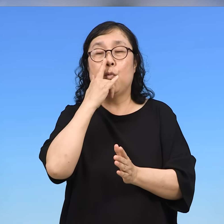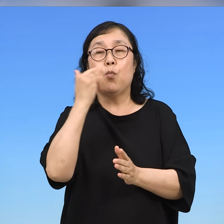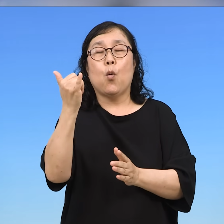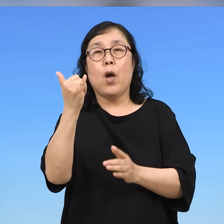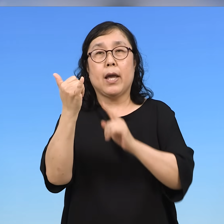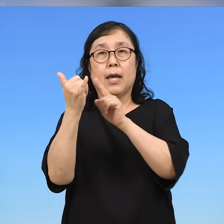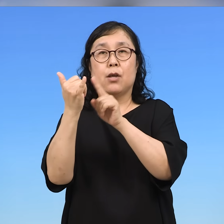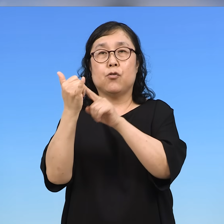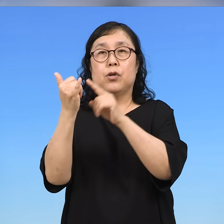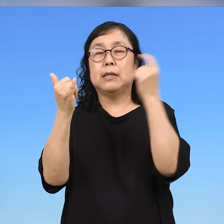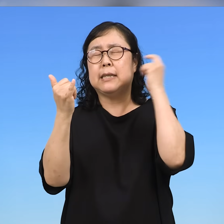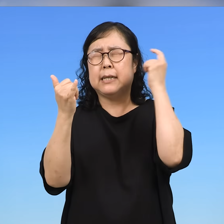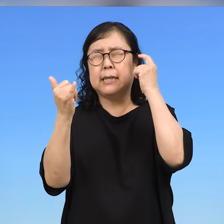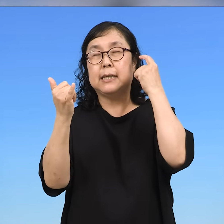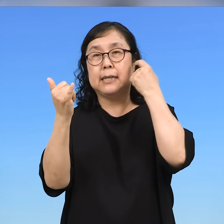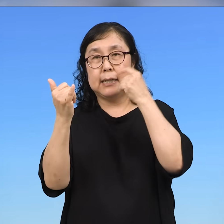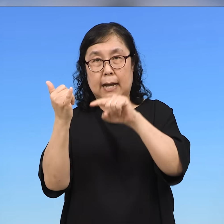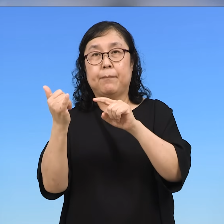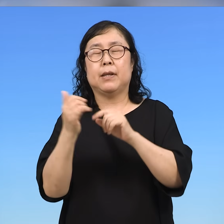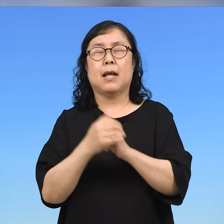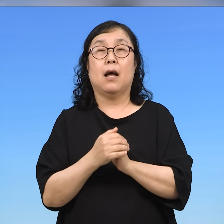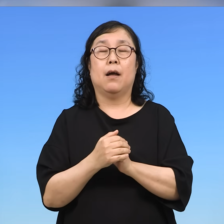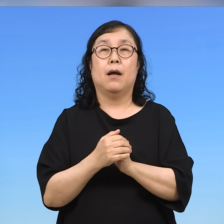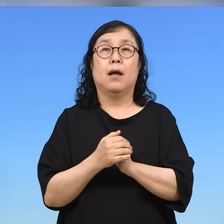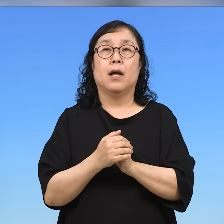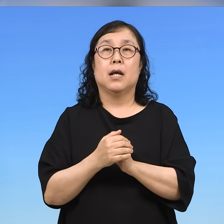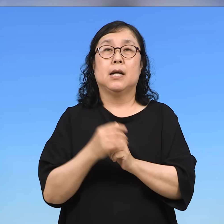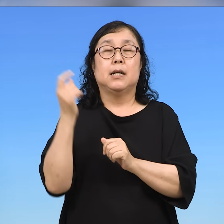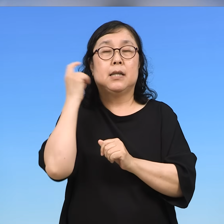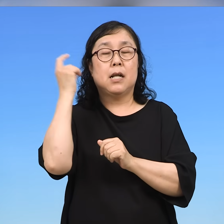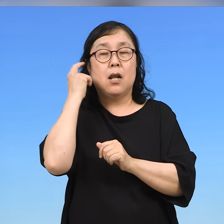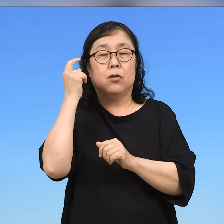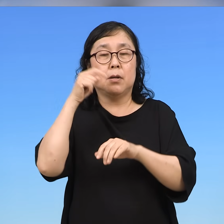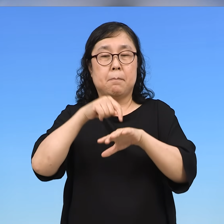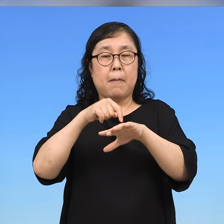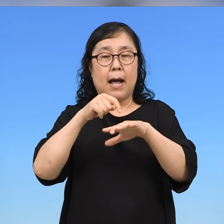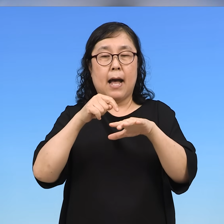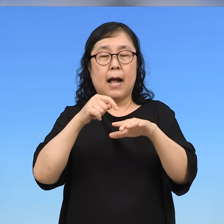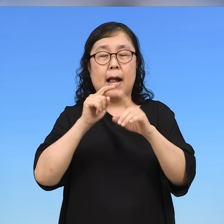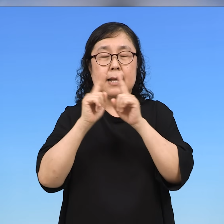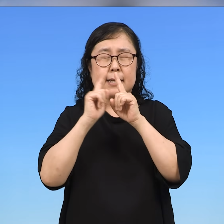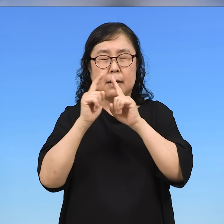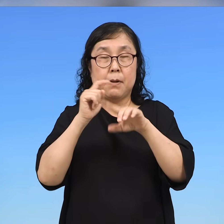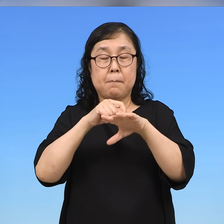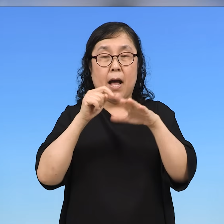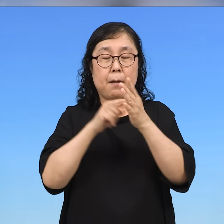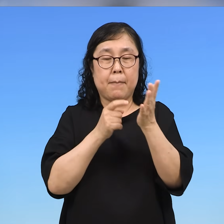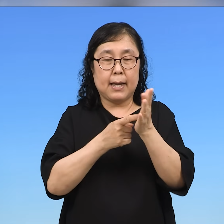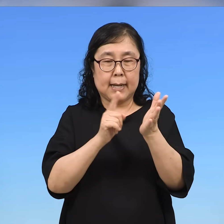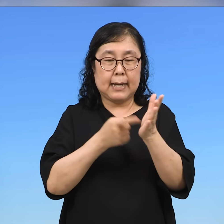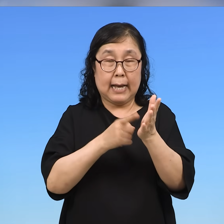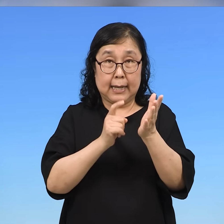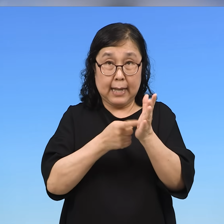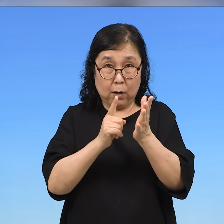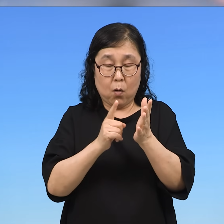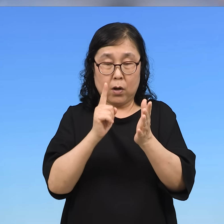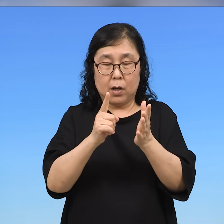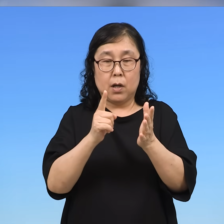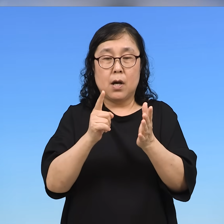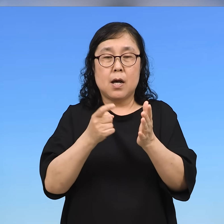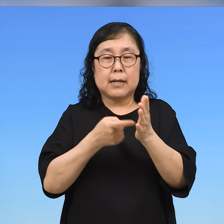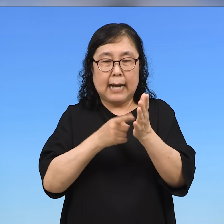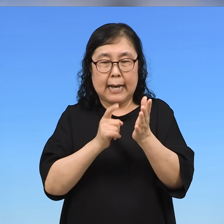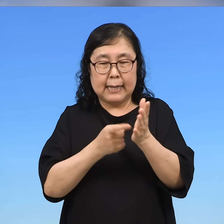주시는 들으라예요. 그리고 그 들려진 말씀을 마음에 각인시켜라. 그것을